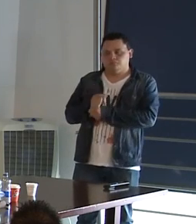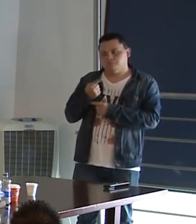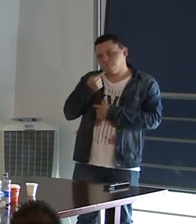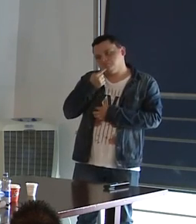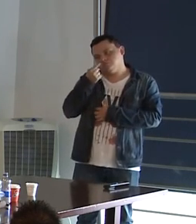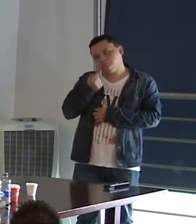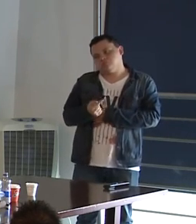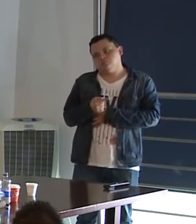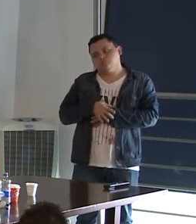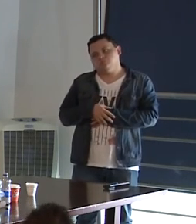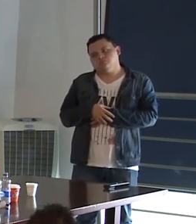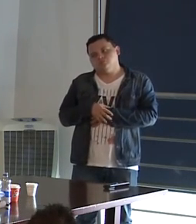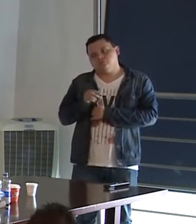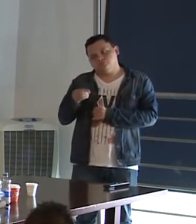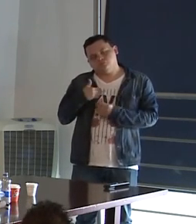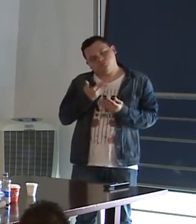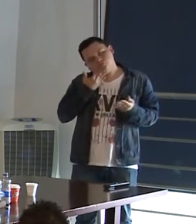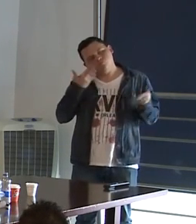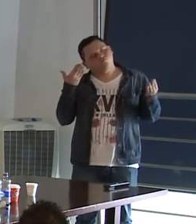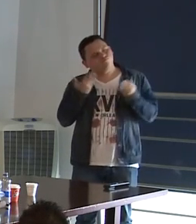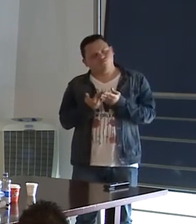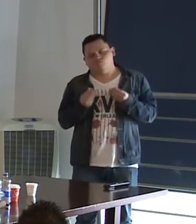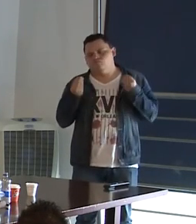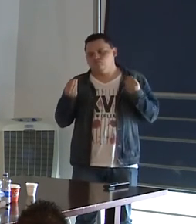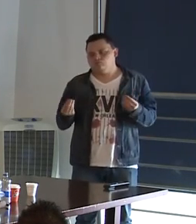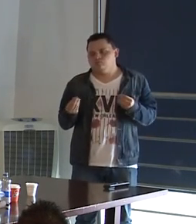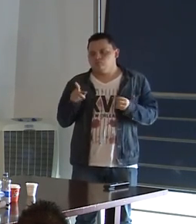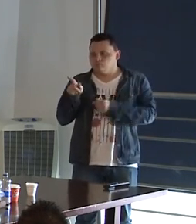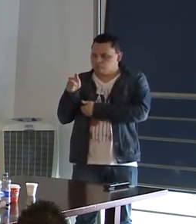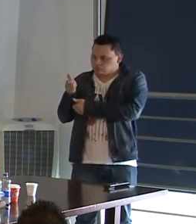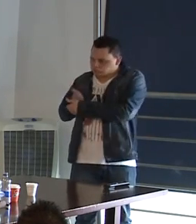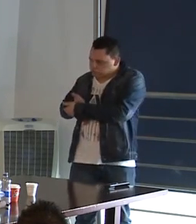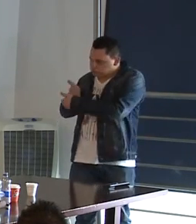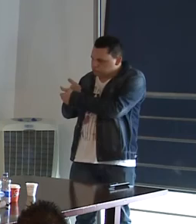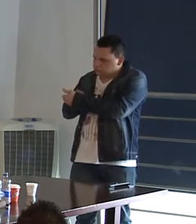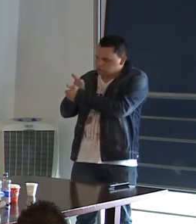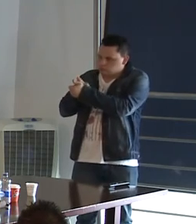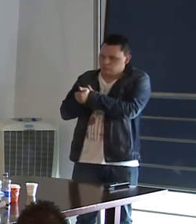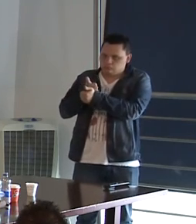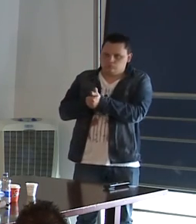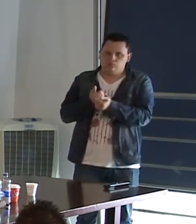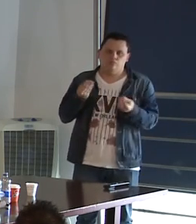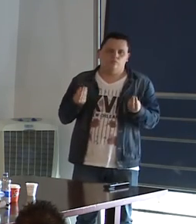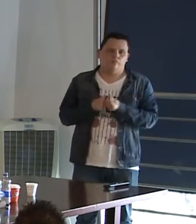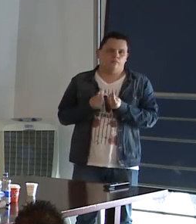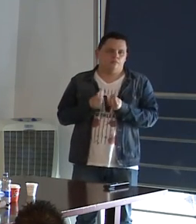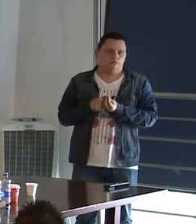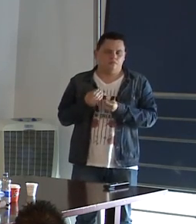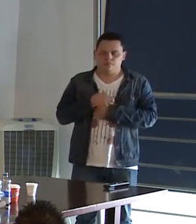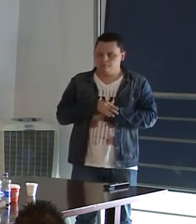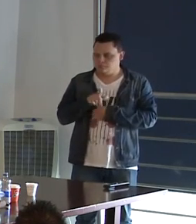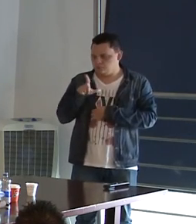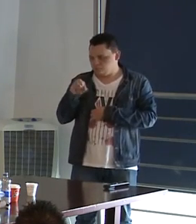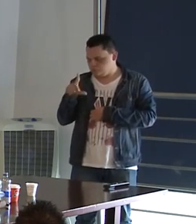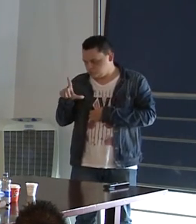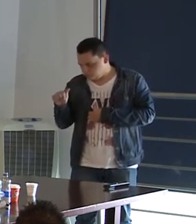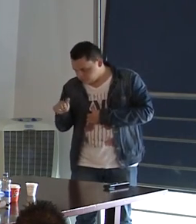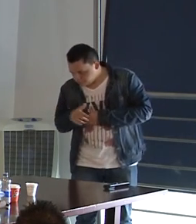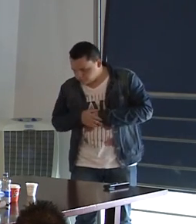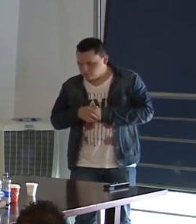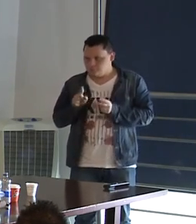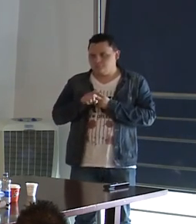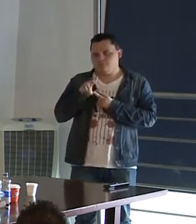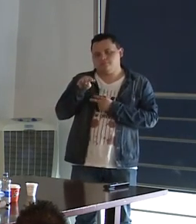esto, una inmensa gratitud a cada uno de los compañeros, a Lola,